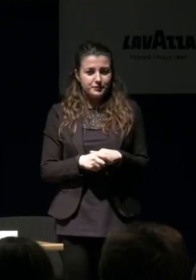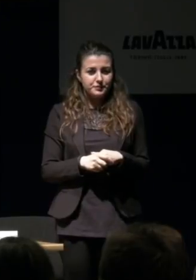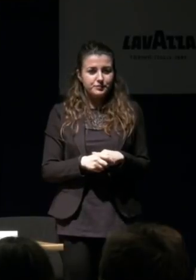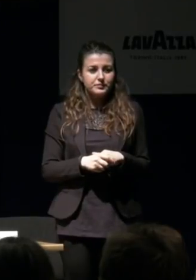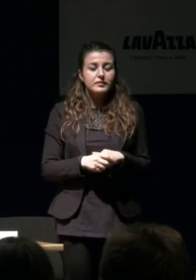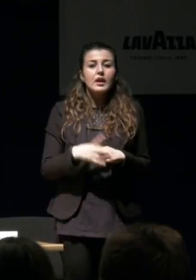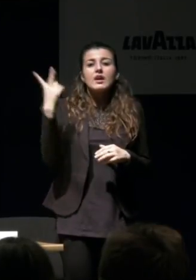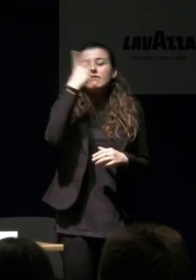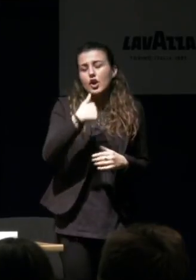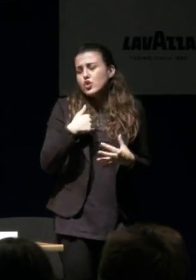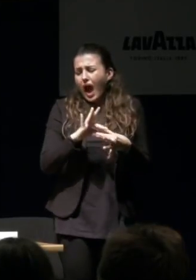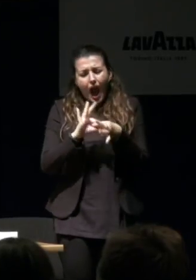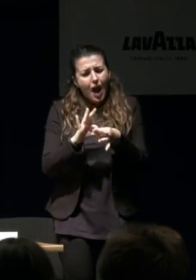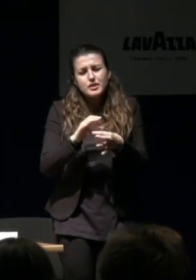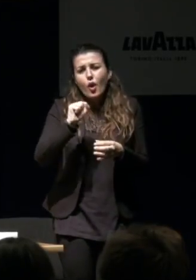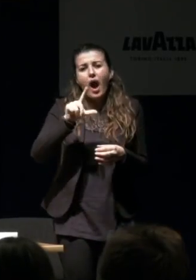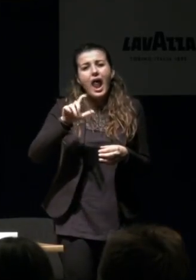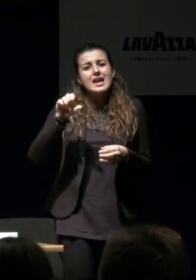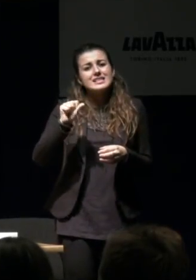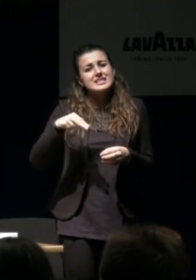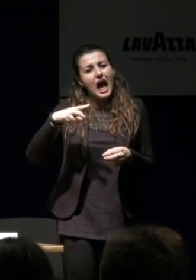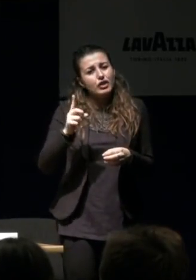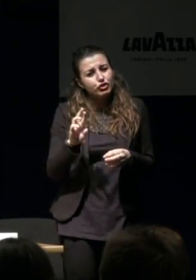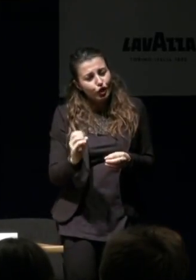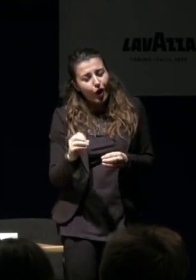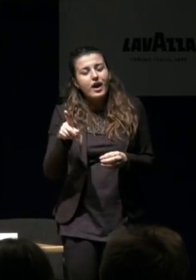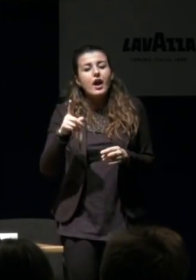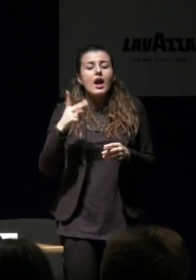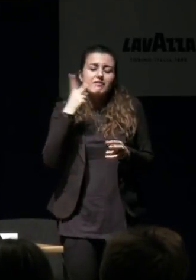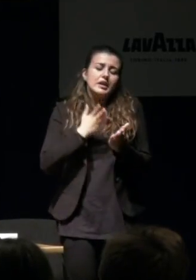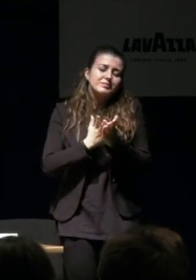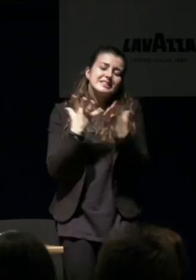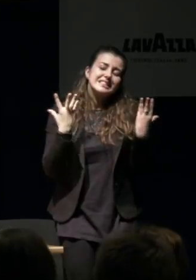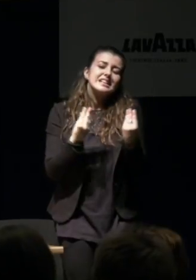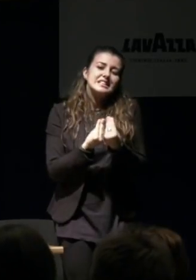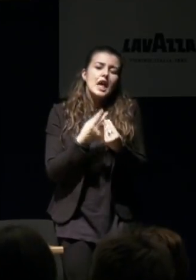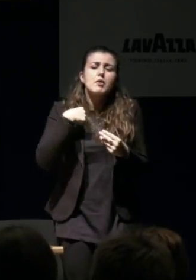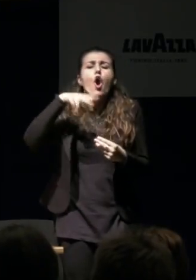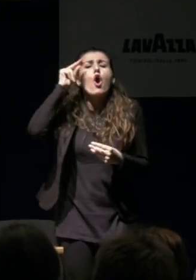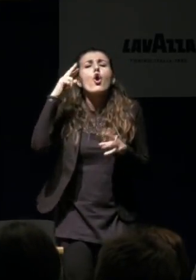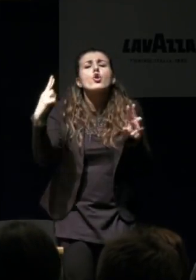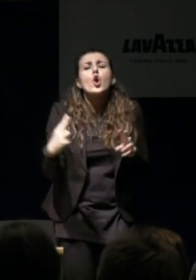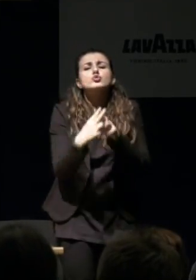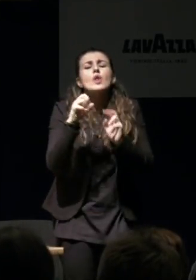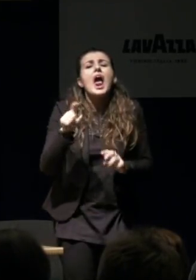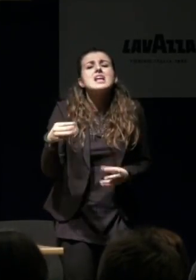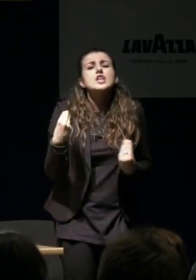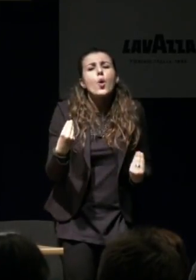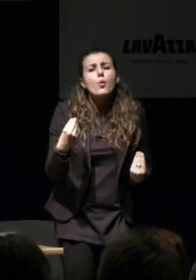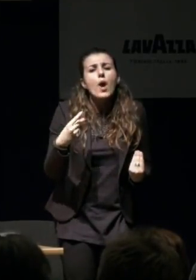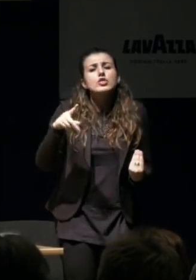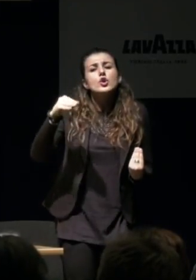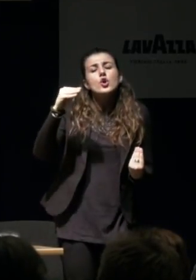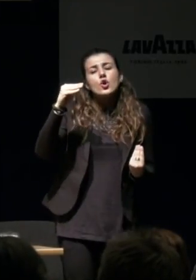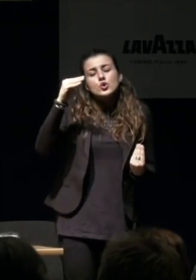sono un amico di sandro di lunga data non di lunghissima data l'ho conosciuto nella migliore scuola